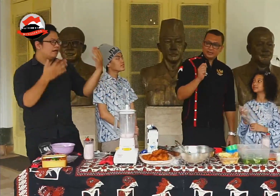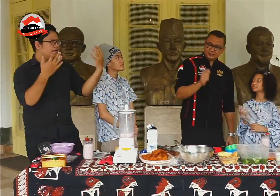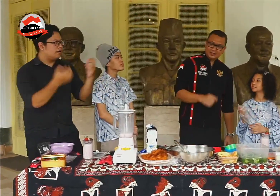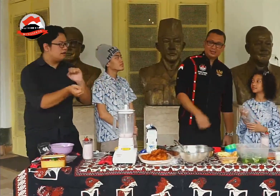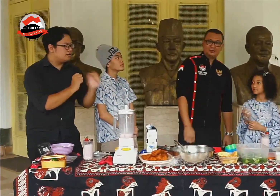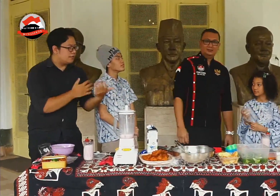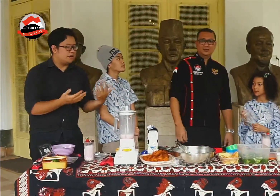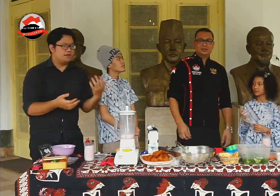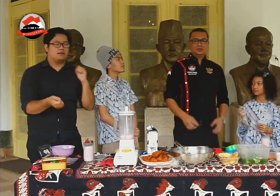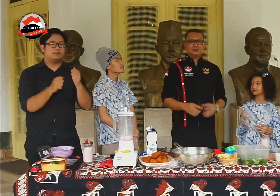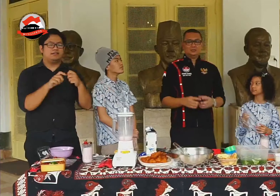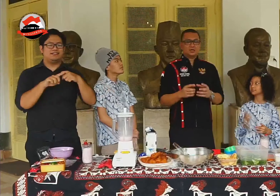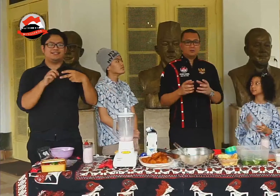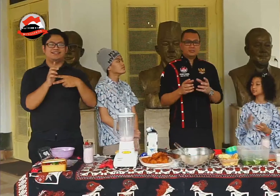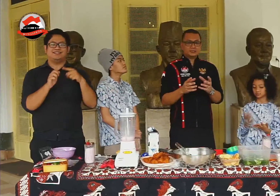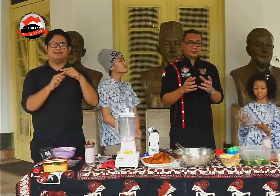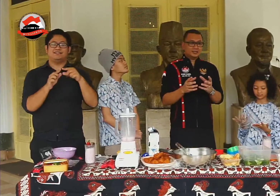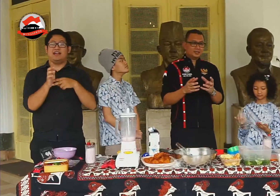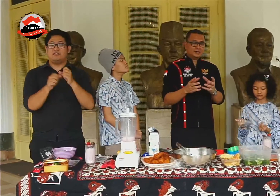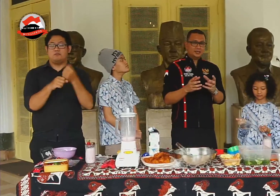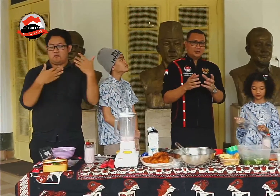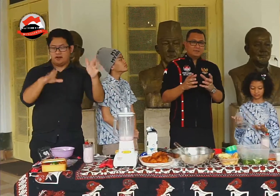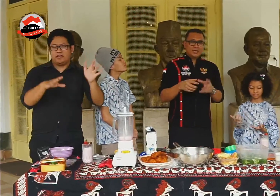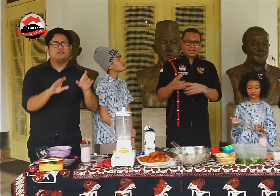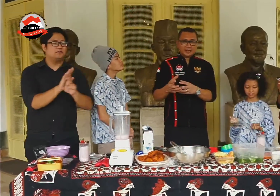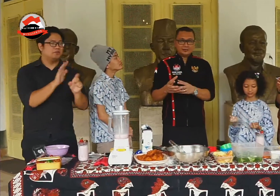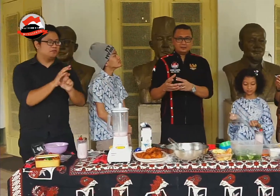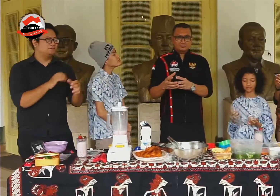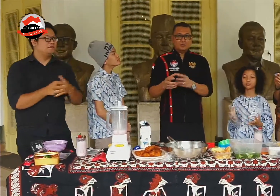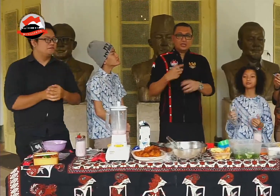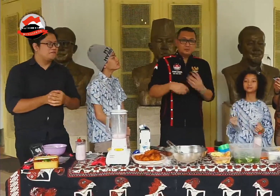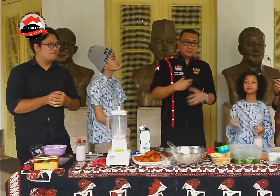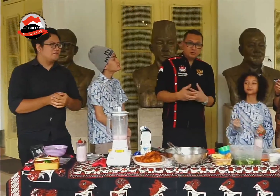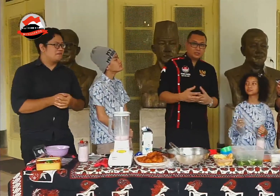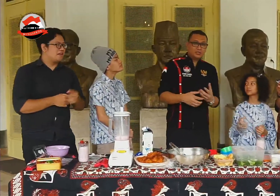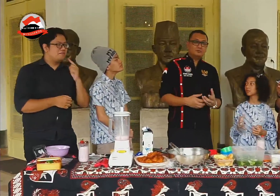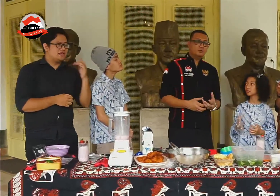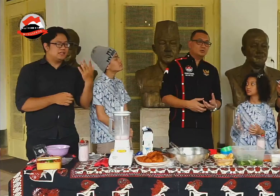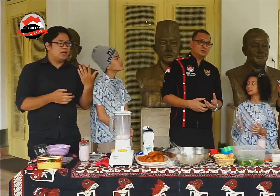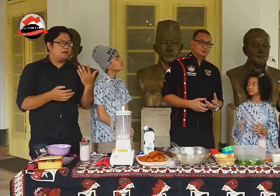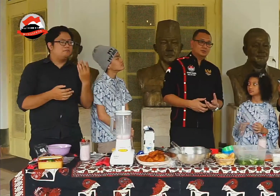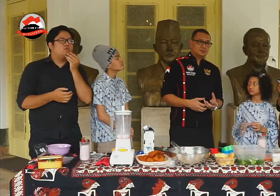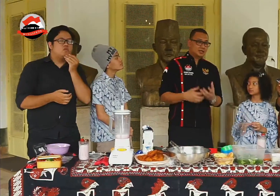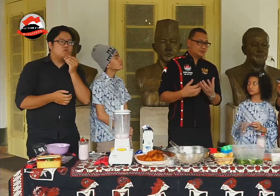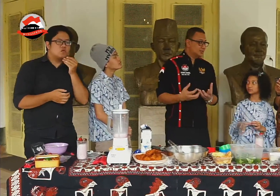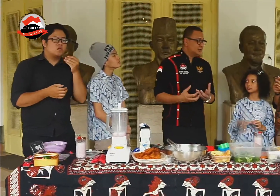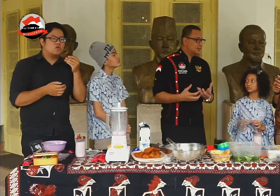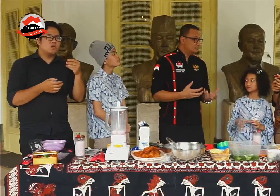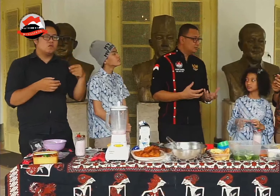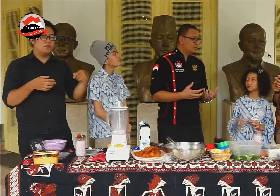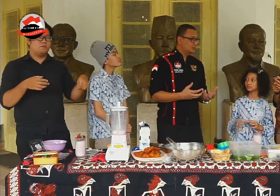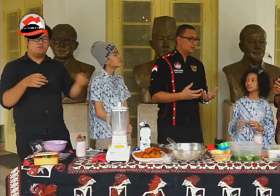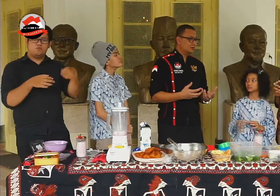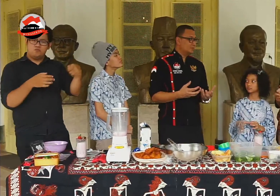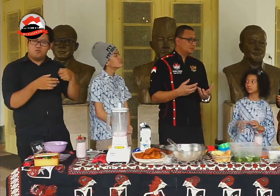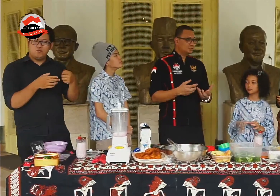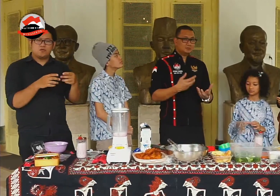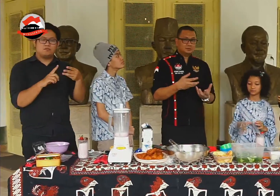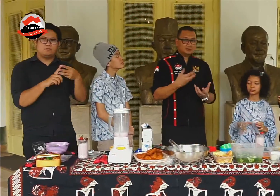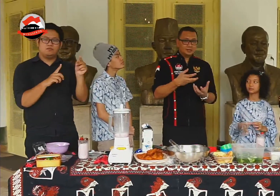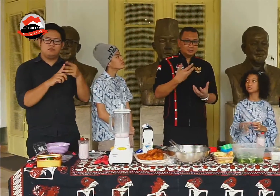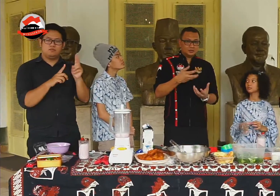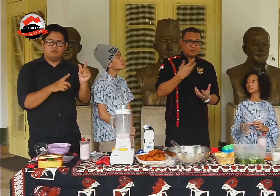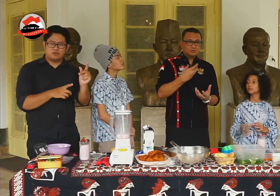ganti pakai kentang. Nah, tadi ya, terus kalau ya, misalnya seandainya gini, biasakan mungkin dibubur, jadi bubur. Si nasinya jadi bubur, jadi otomatis